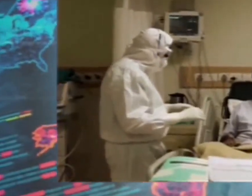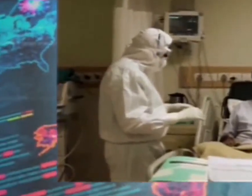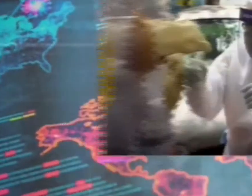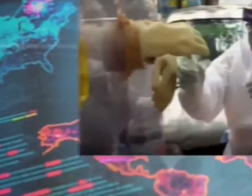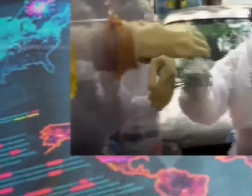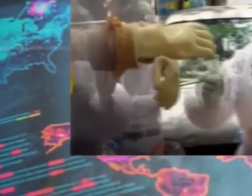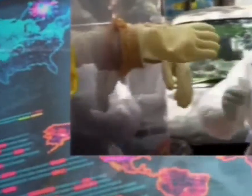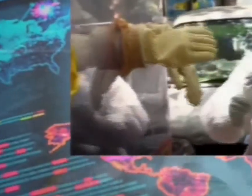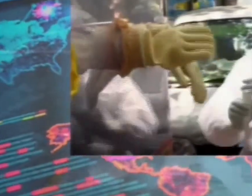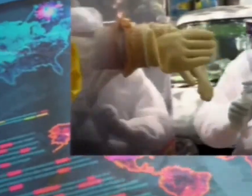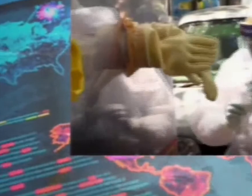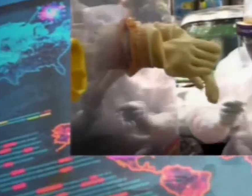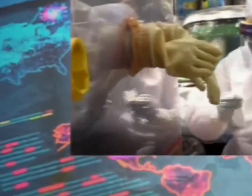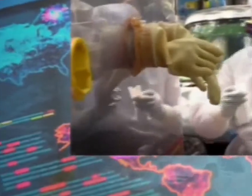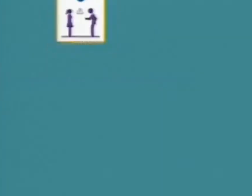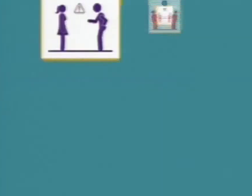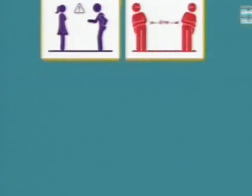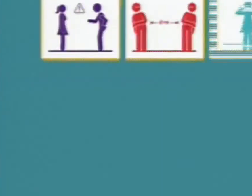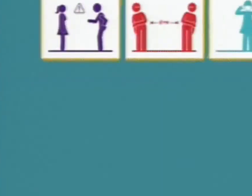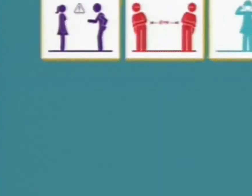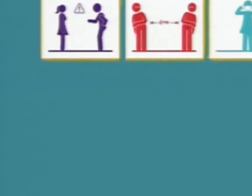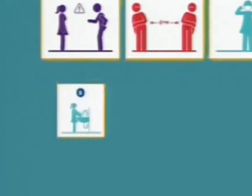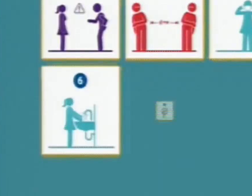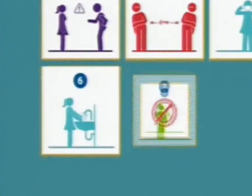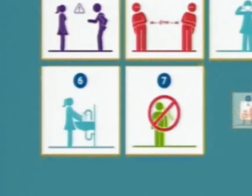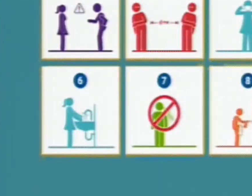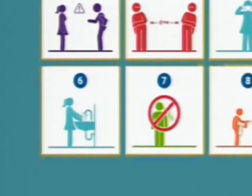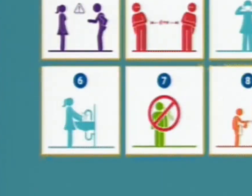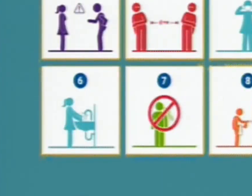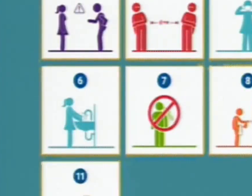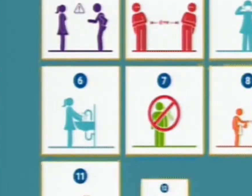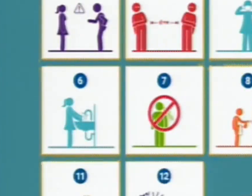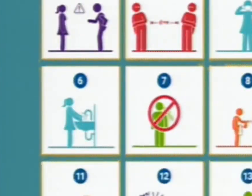नैदानिक व्यवस्थाएं की गई हैं, लेकिन अभी हमें करना है इससे बचाव।